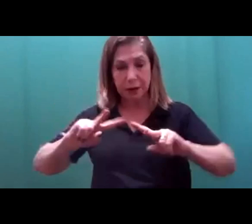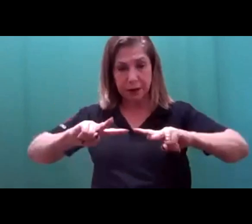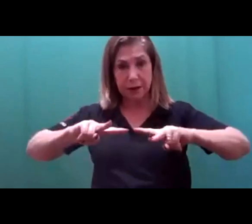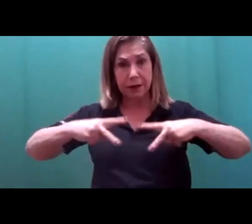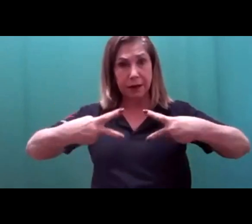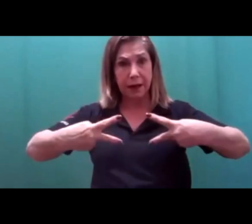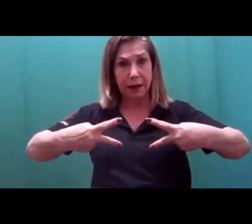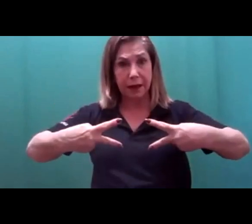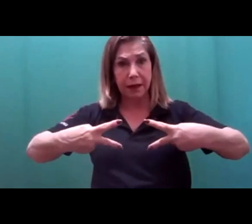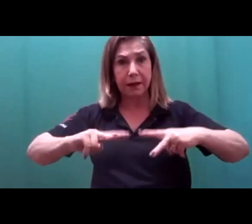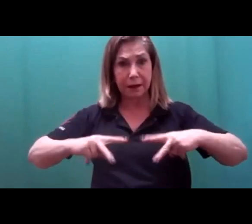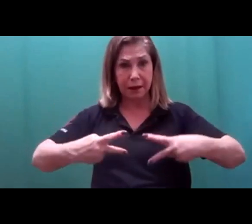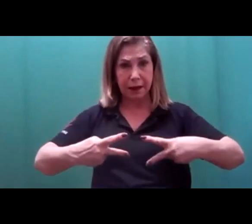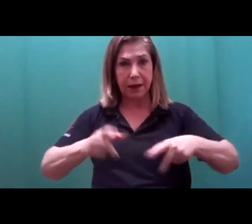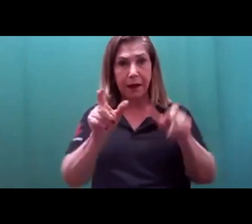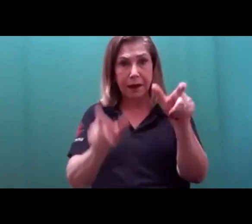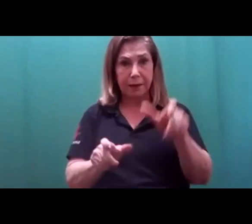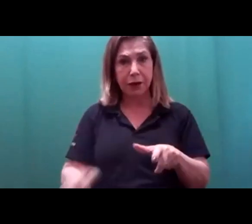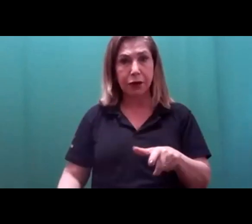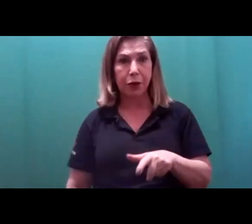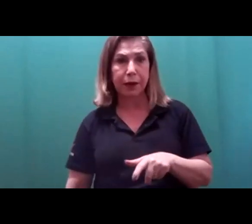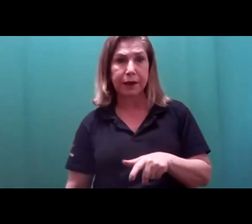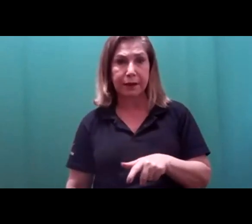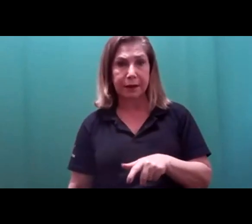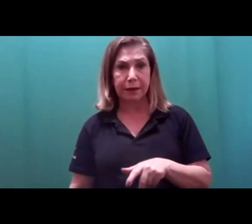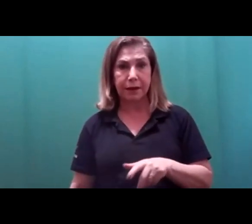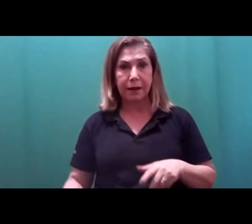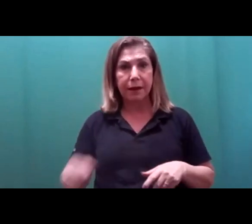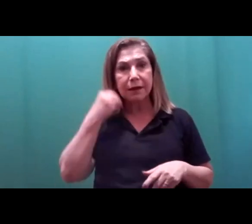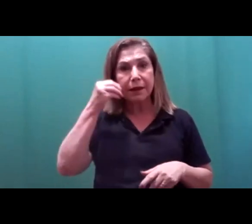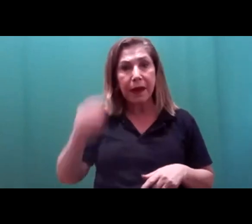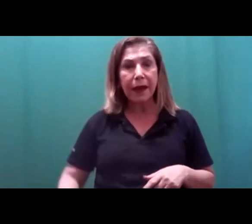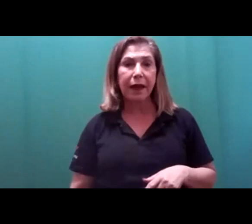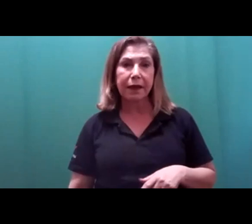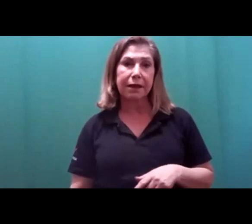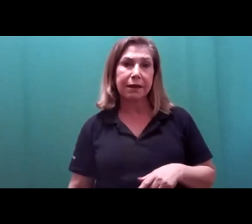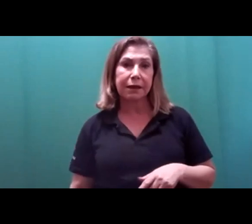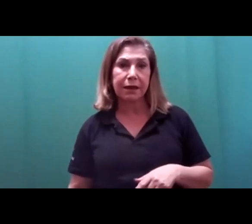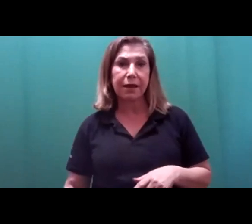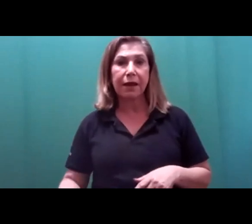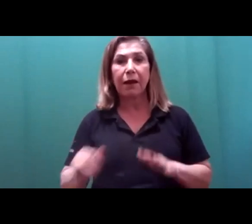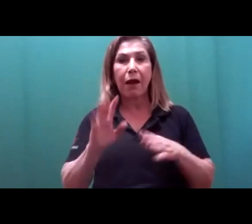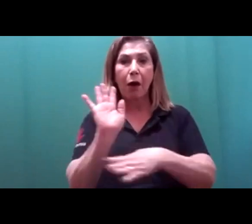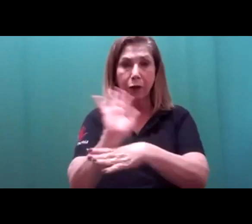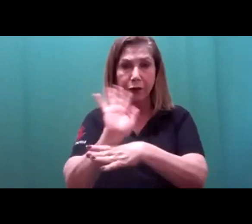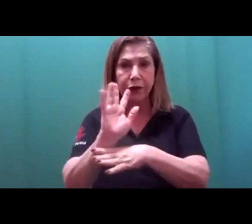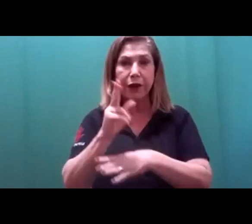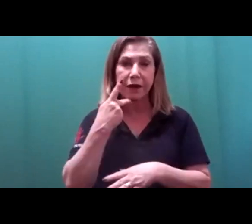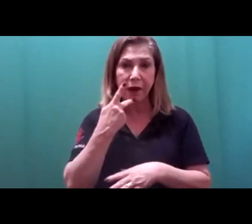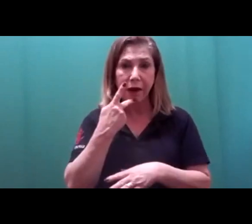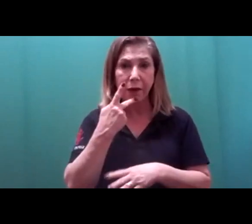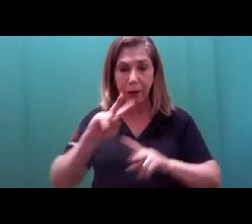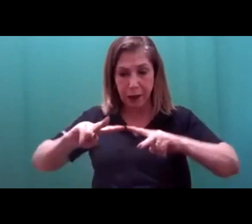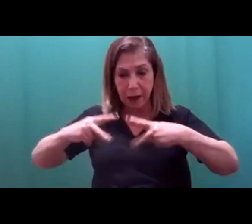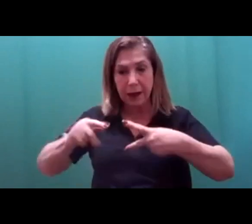do YouTube para as pessoas terem acesso às experiências, aos vídeos que você comentou na sua apresentação, e aí